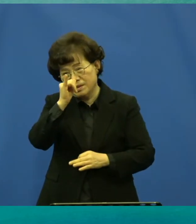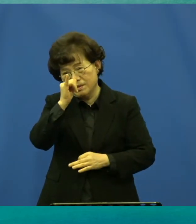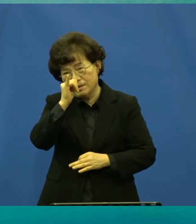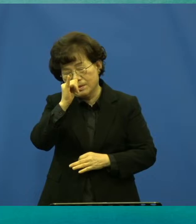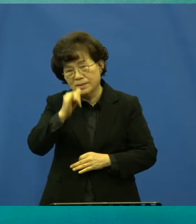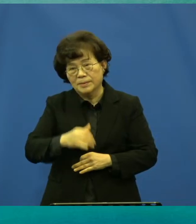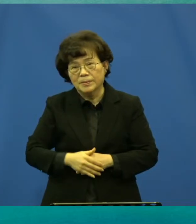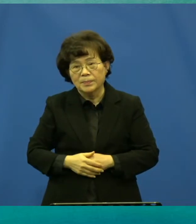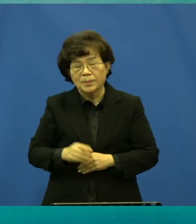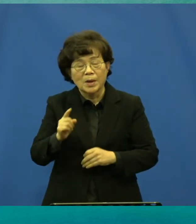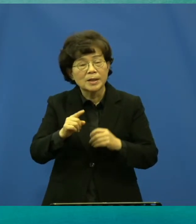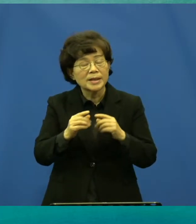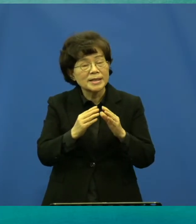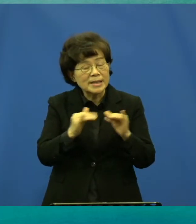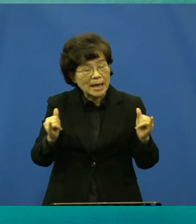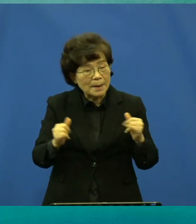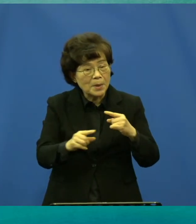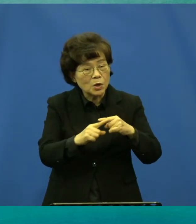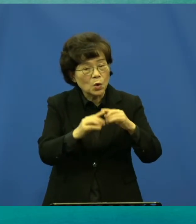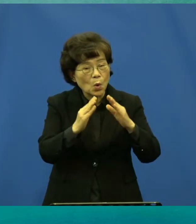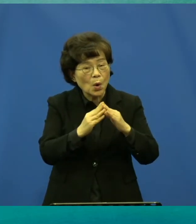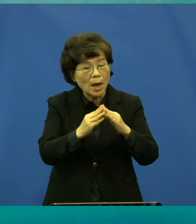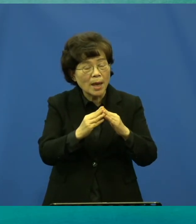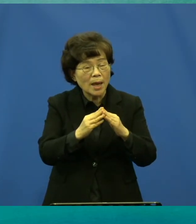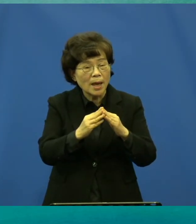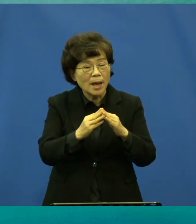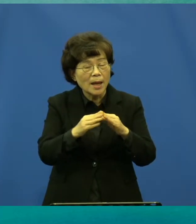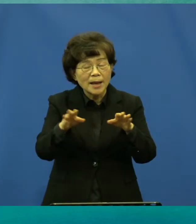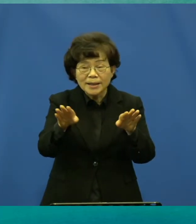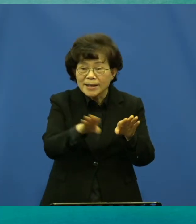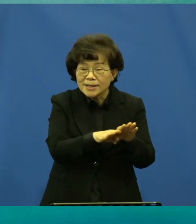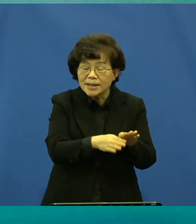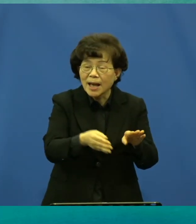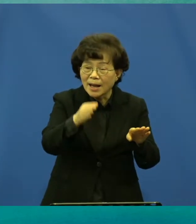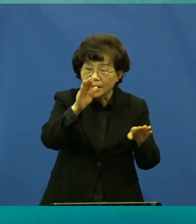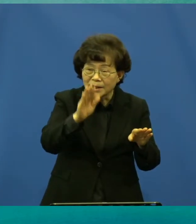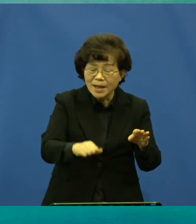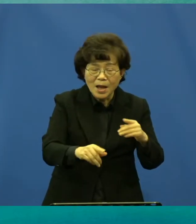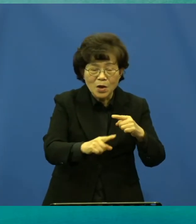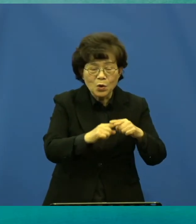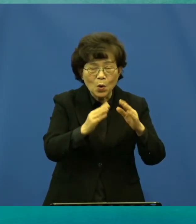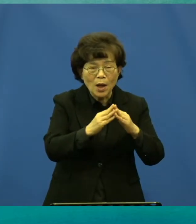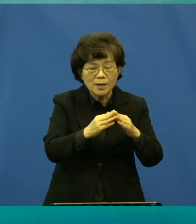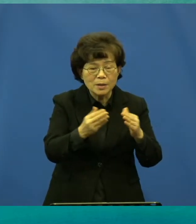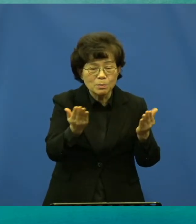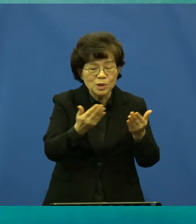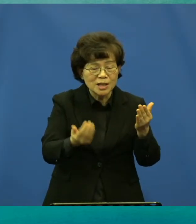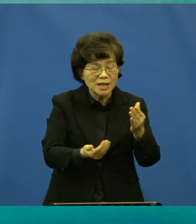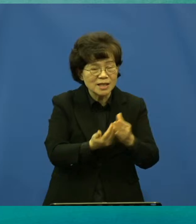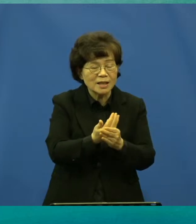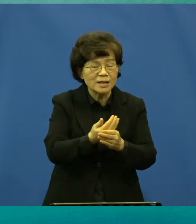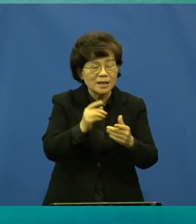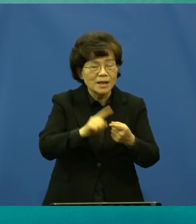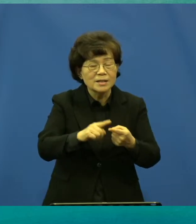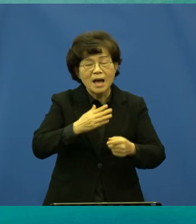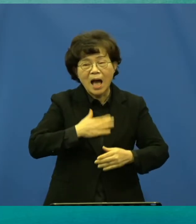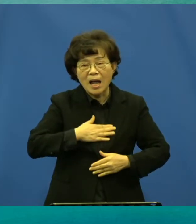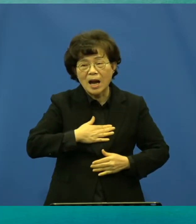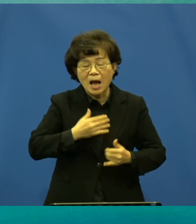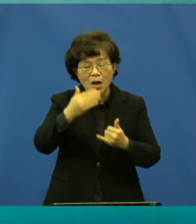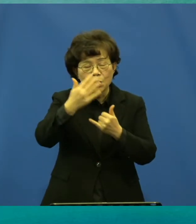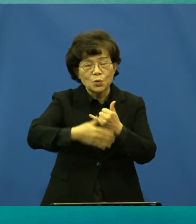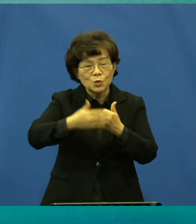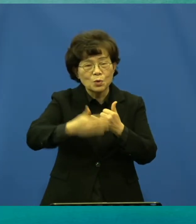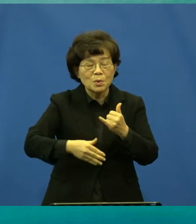어떤 분은 교회는 나오는데 교회는 안 나오는데 교회 소식은 다 듣고 있습니다. 유튜브로 설교도